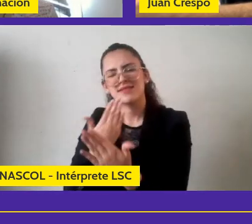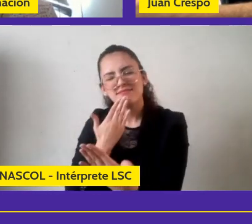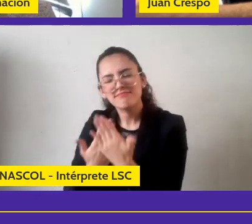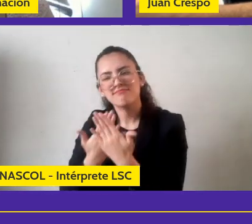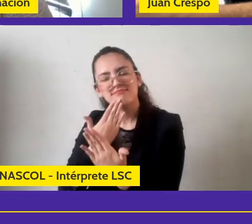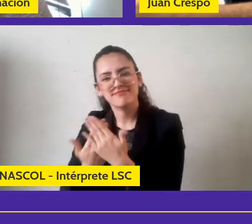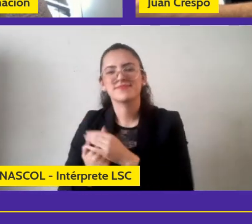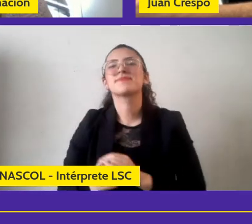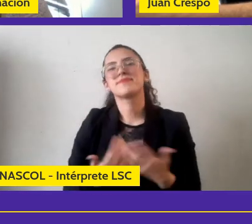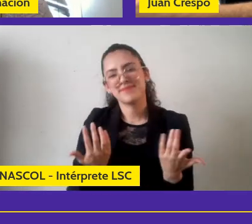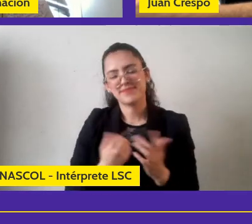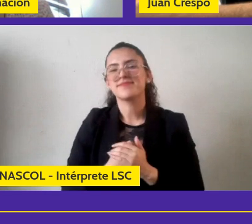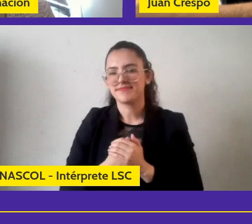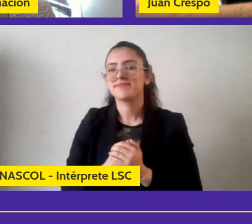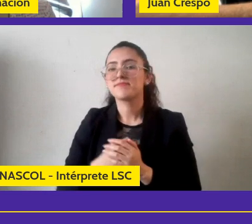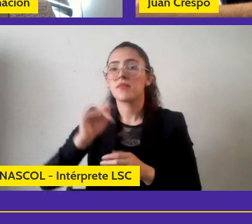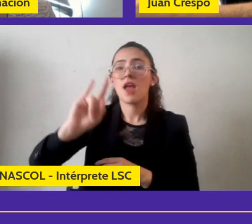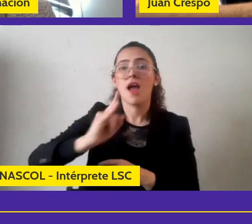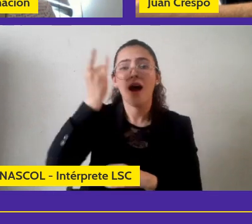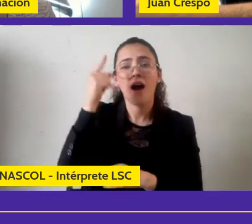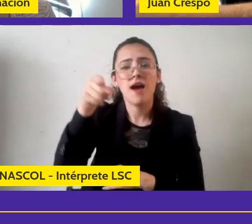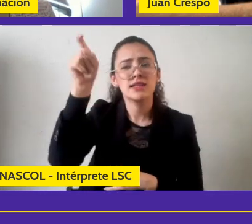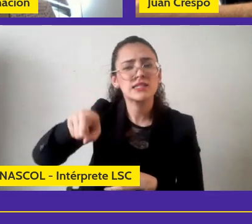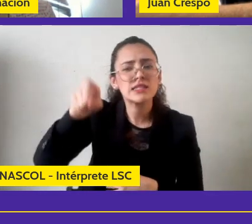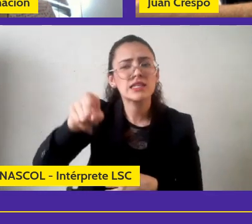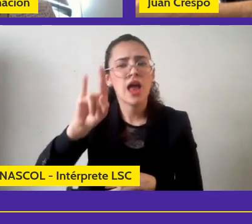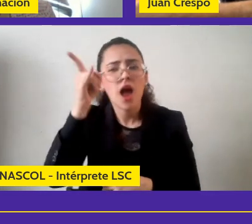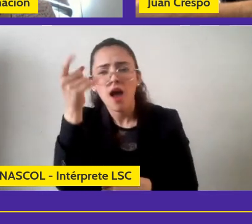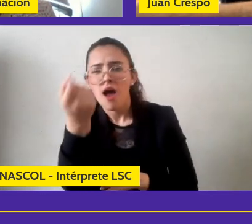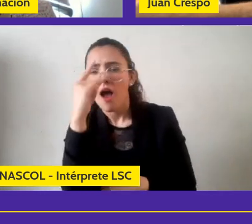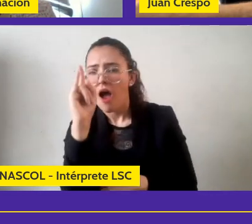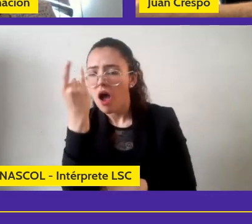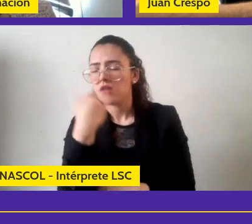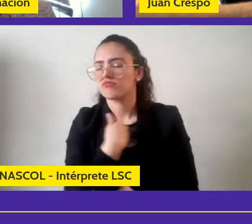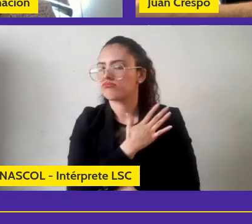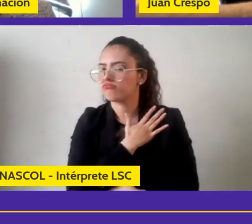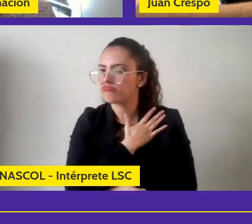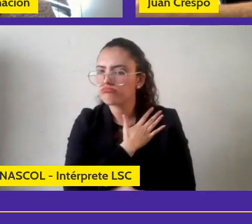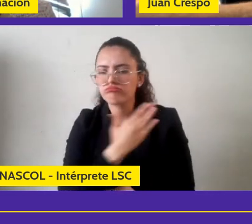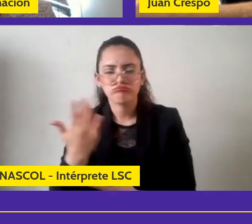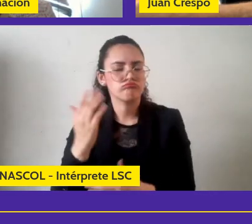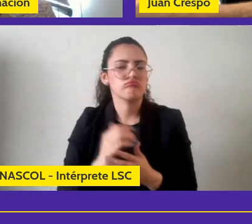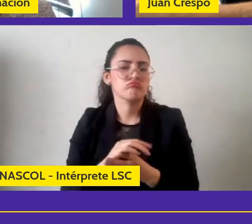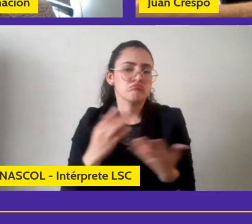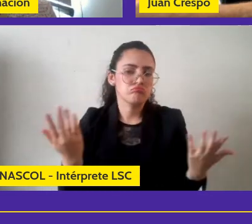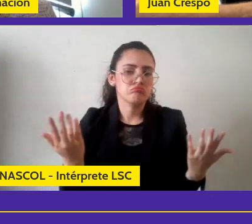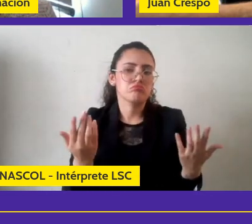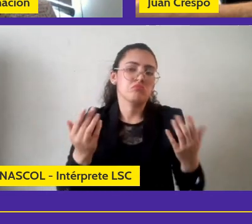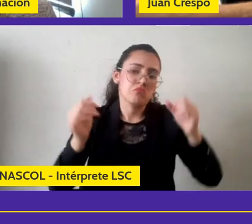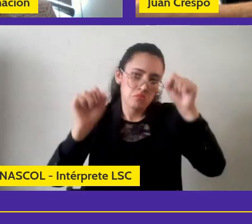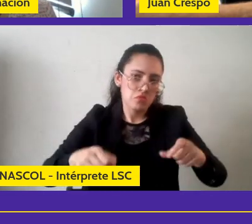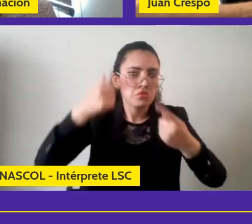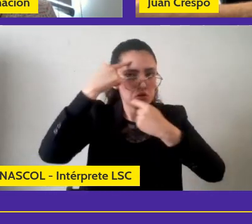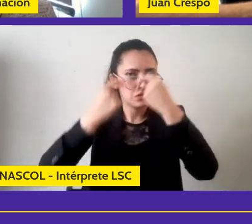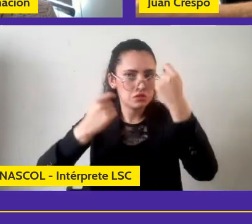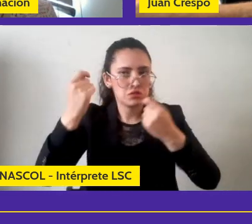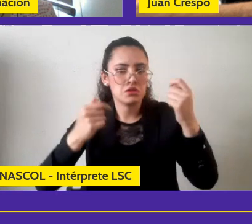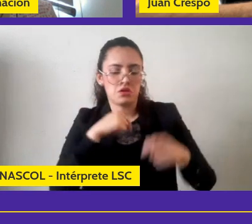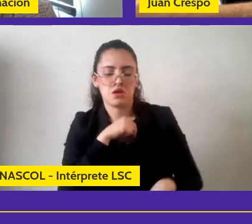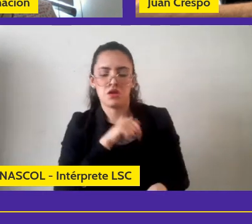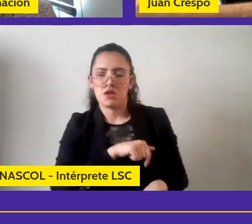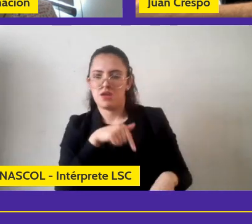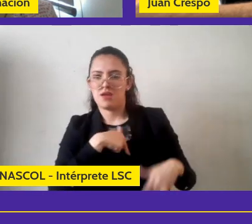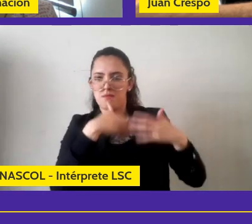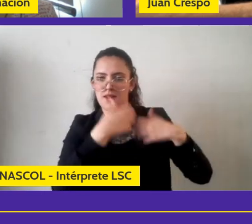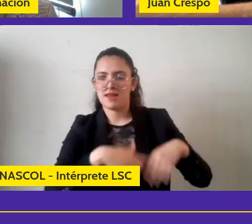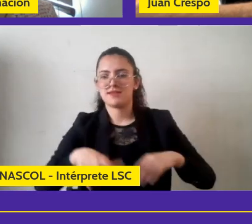Y bueno, y lo que necesiten o alguna consulta y demás, si quieren puedo dejar el mail de la compañía y que